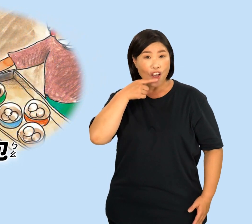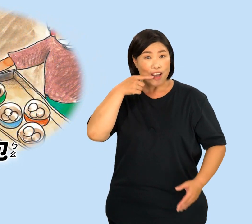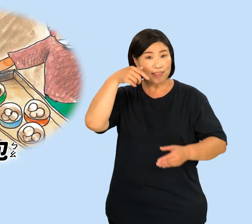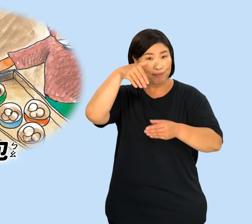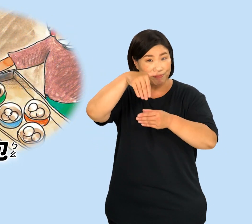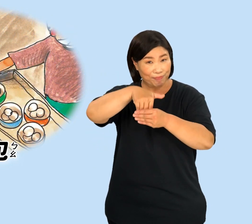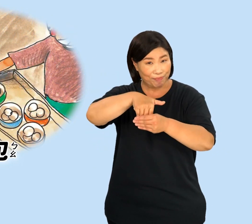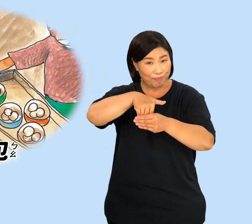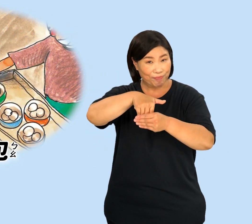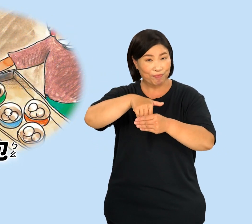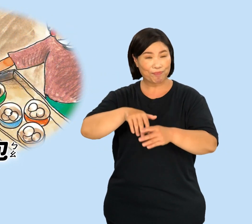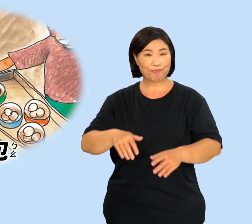红包，